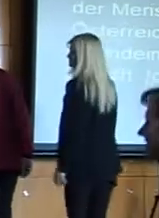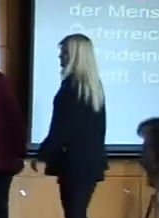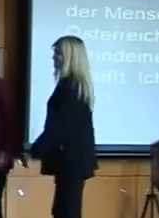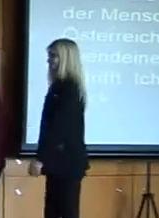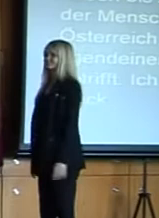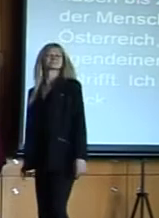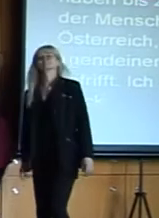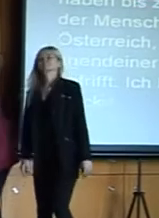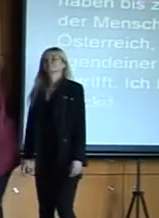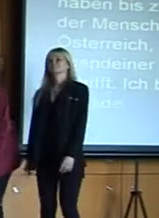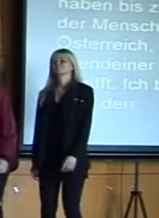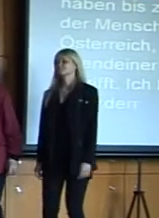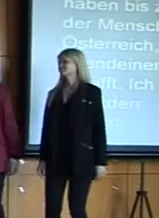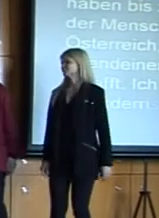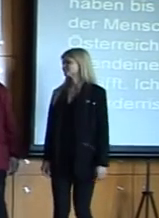Okay.